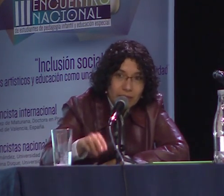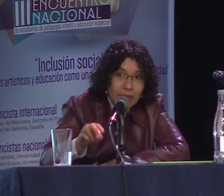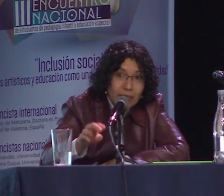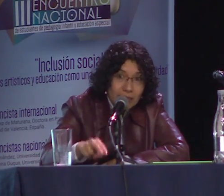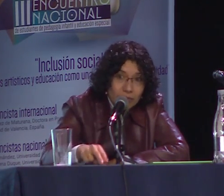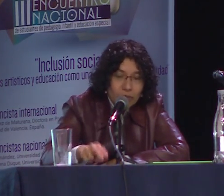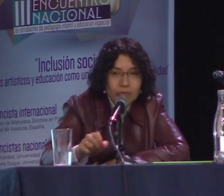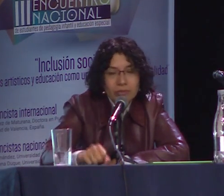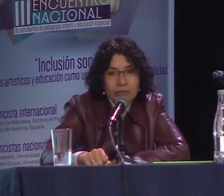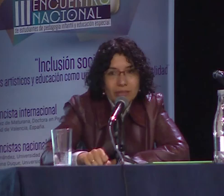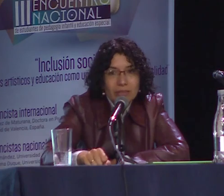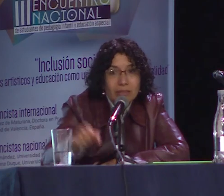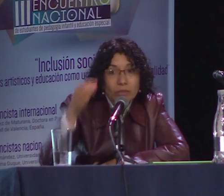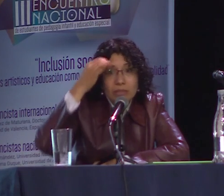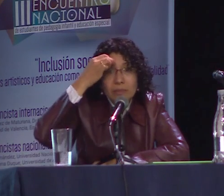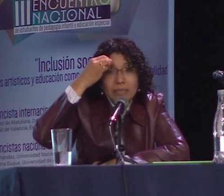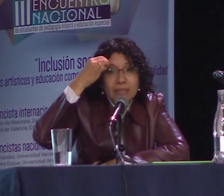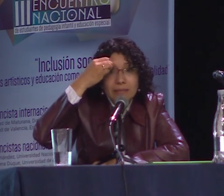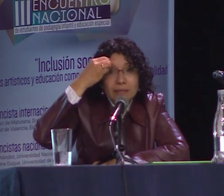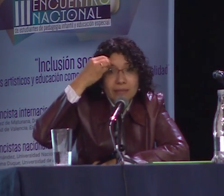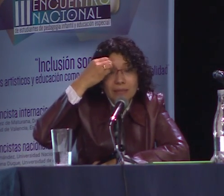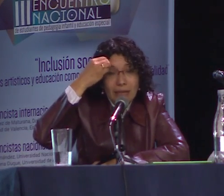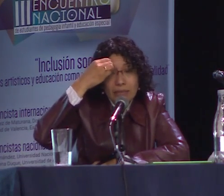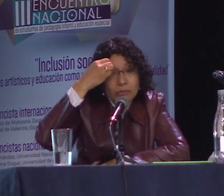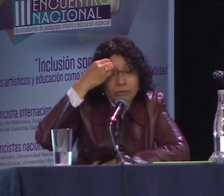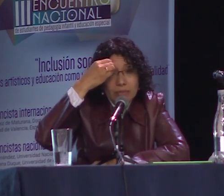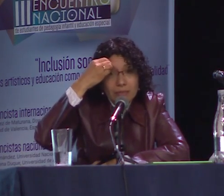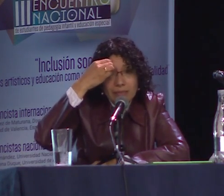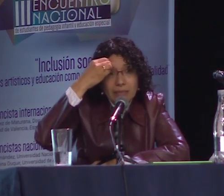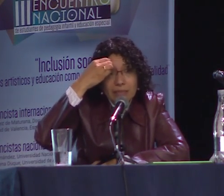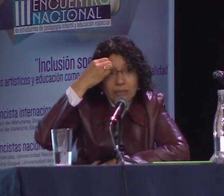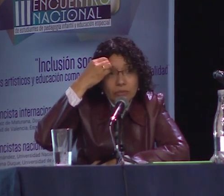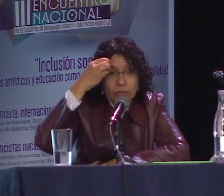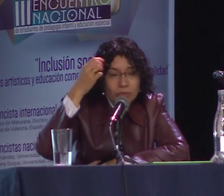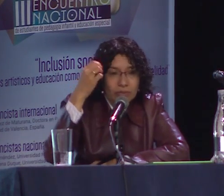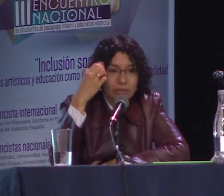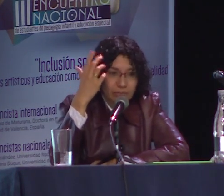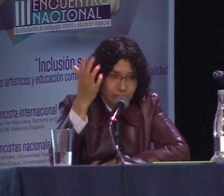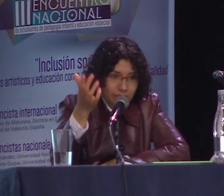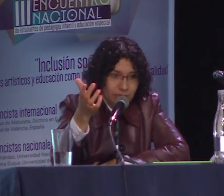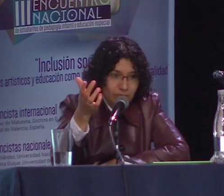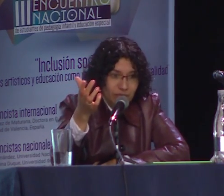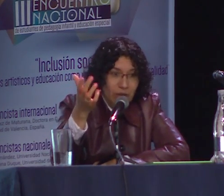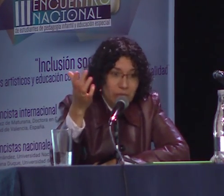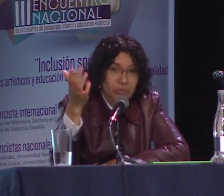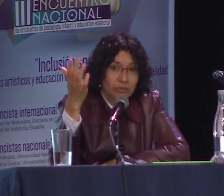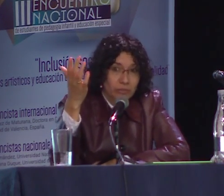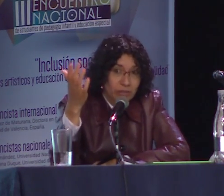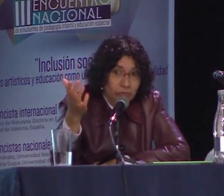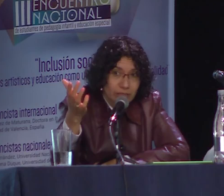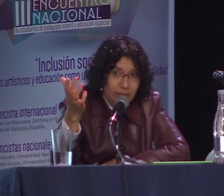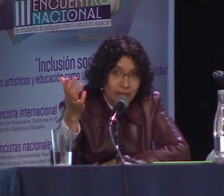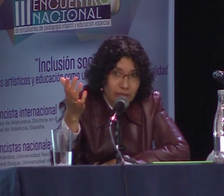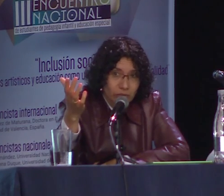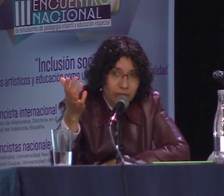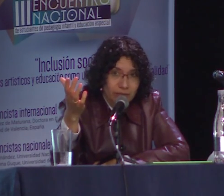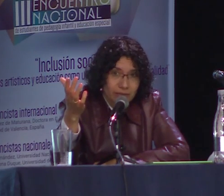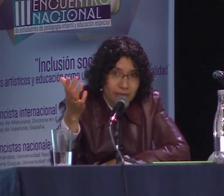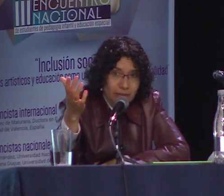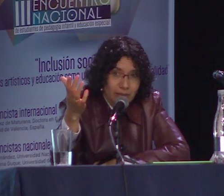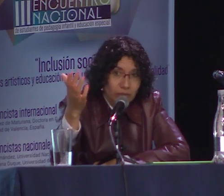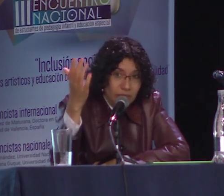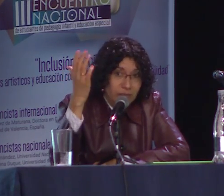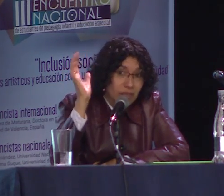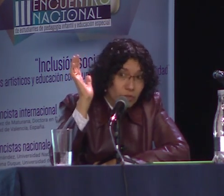refrigerios. Y dos, de todas maneras, hay unos temas que nosotros sabemos que son más fuertes en las